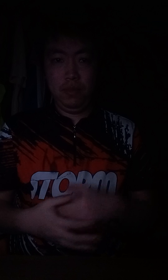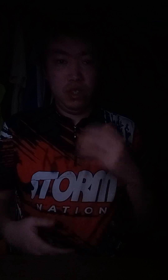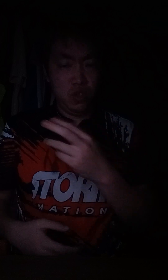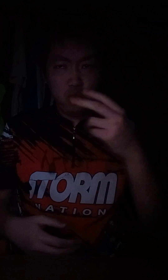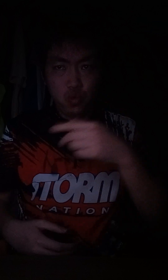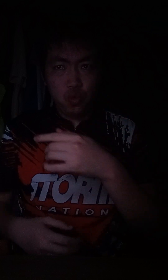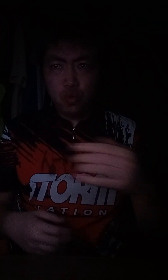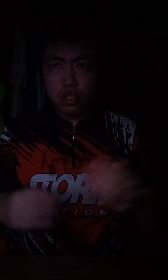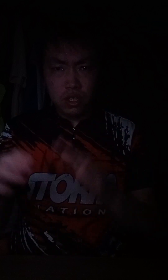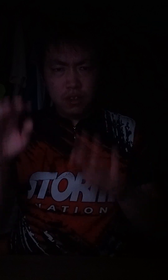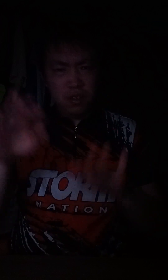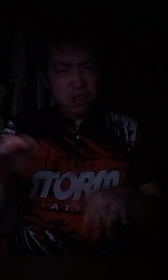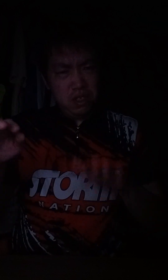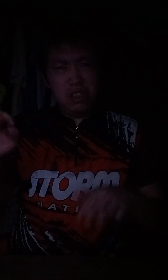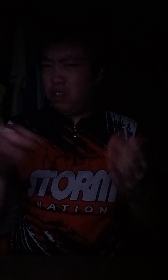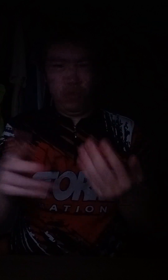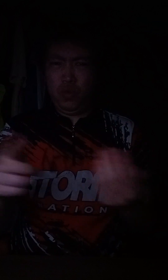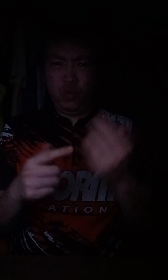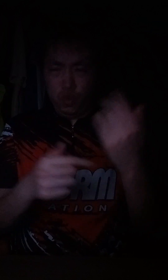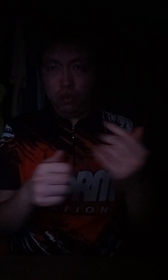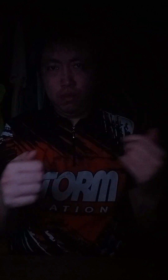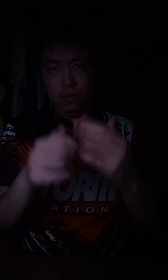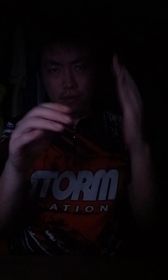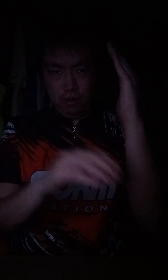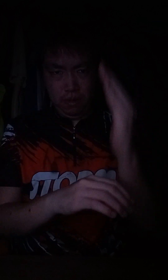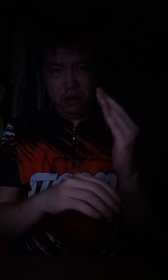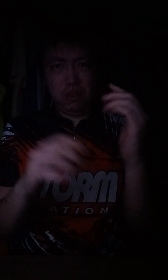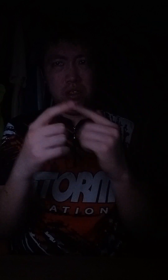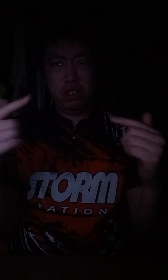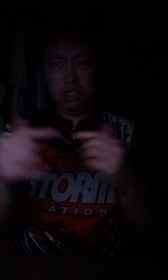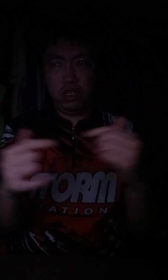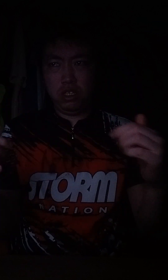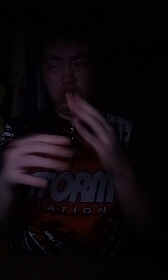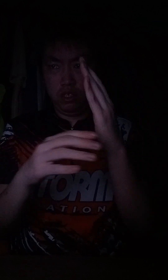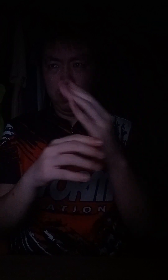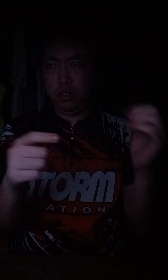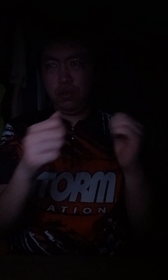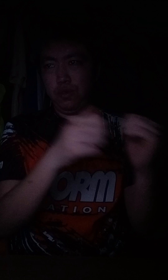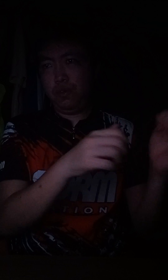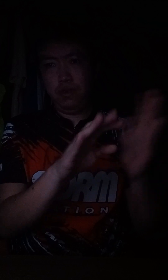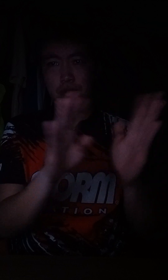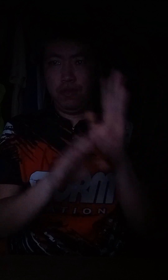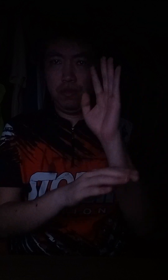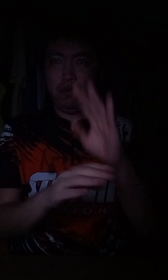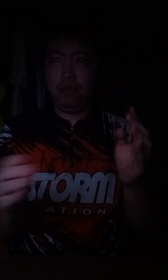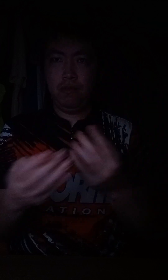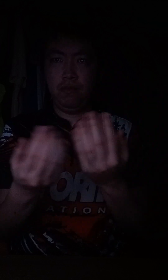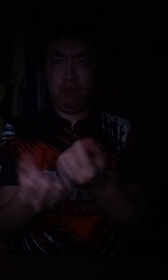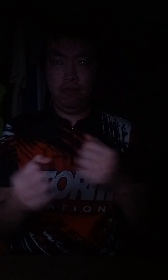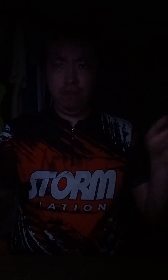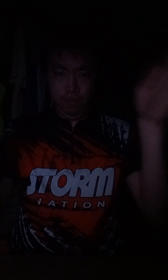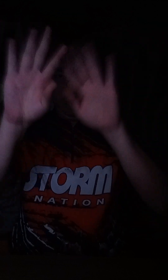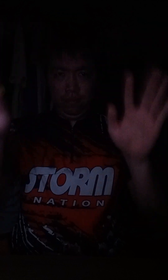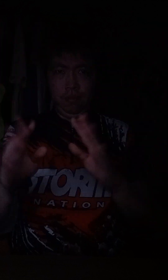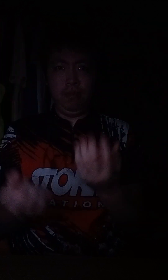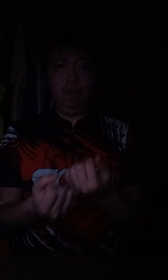운전기사는 브레이크가 되지 않아서 버스를 멈추기 위해 차량 방향을 돌렸다고 진술했습니다. 밤사이 사고 소식 표정